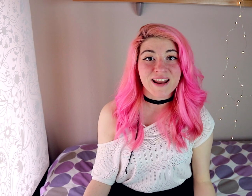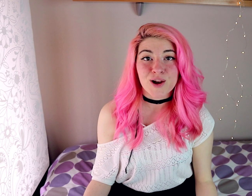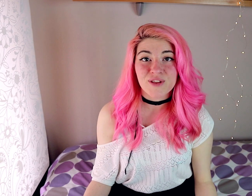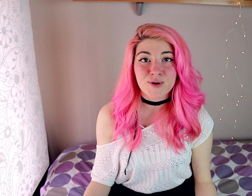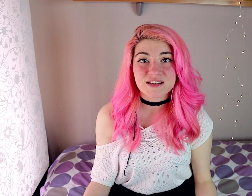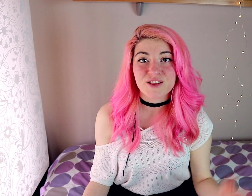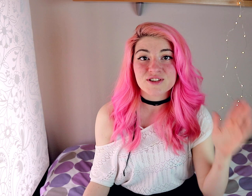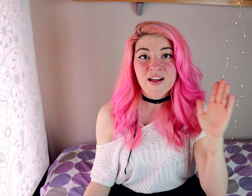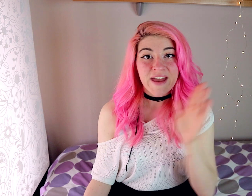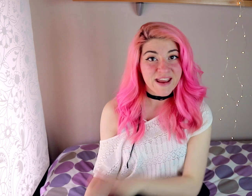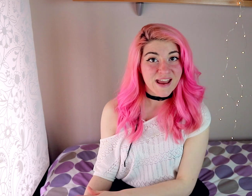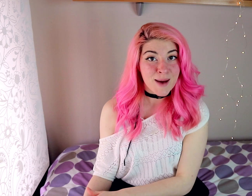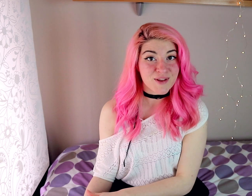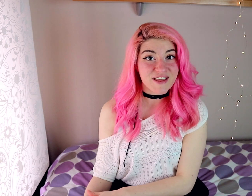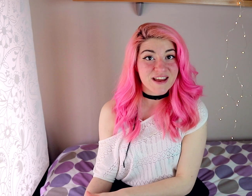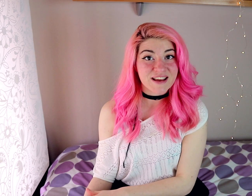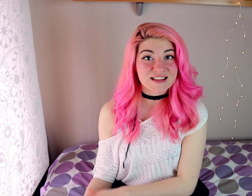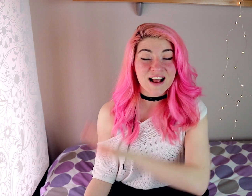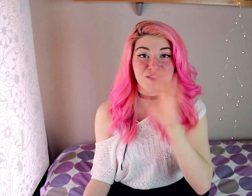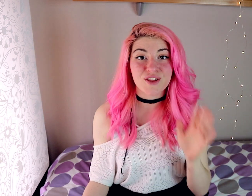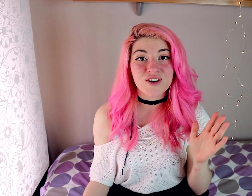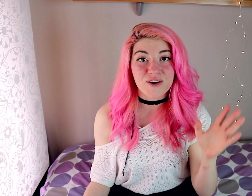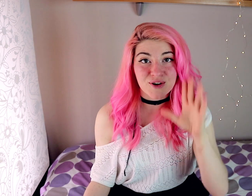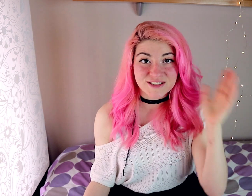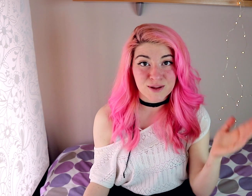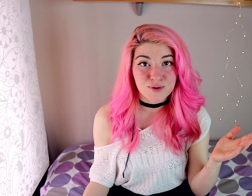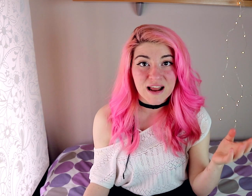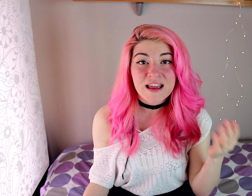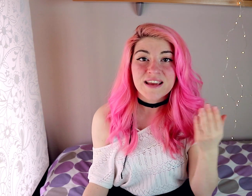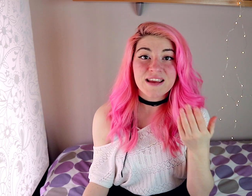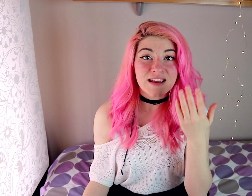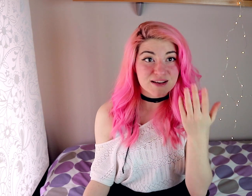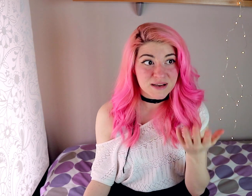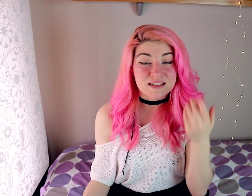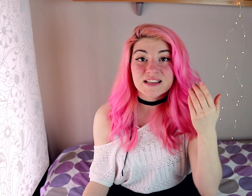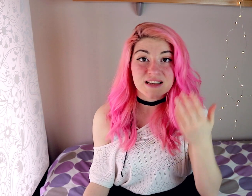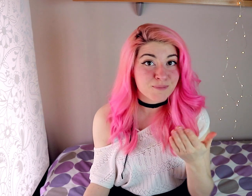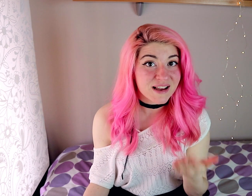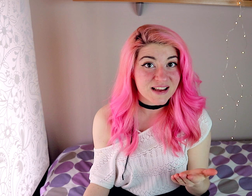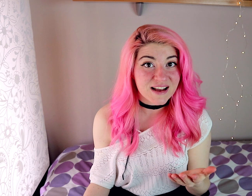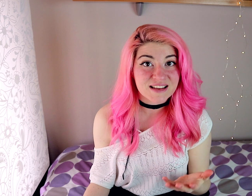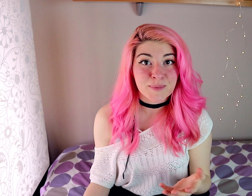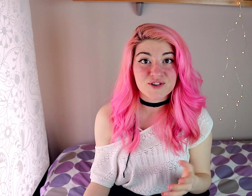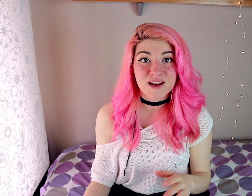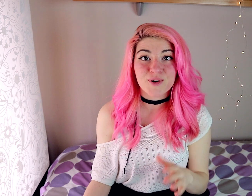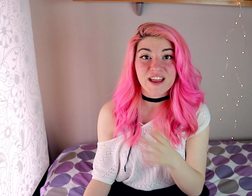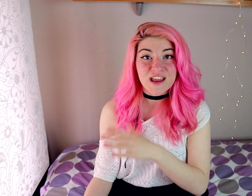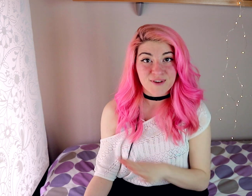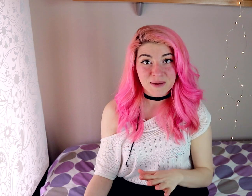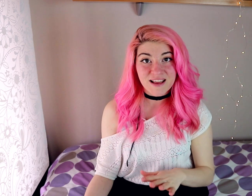algo de lengua de signos, aprender esta canción ahora con este tutorial. Y es más, si tenéis piques en casa, también os animo que en familia